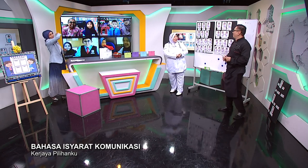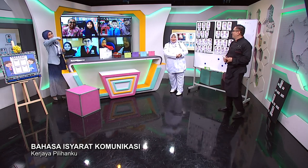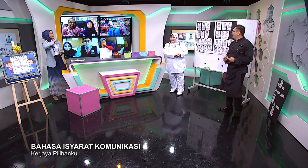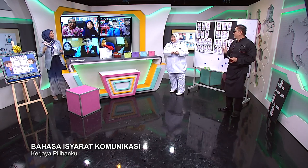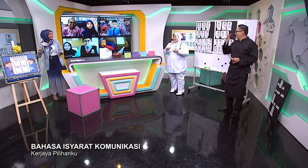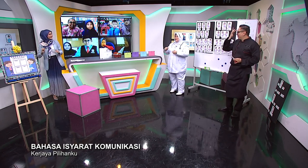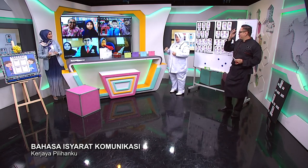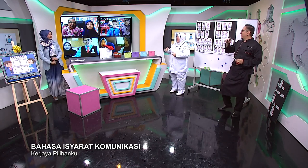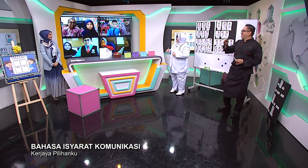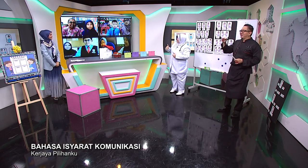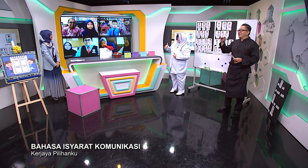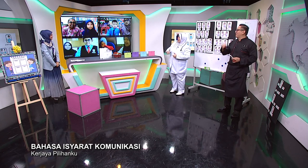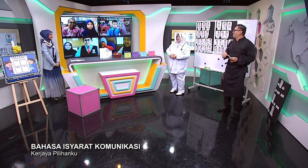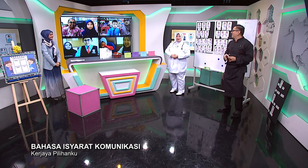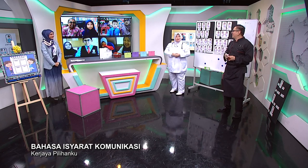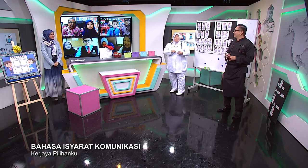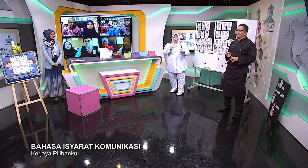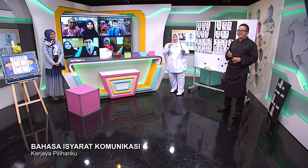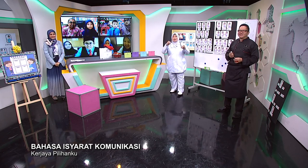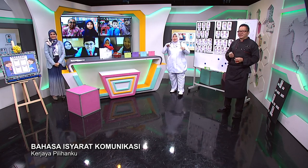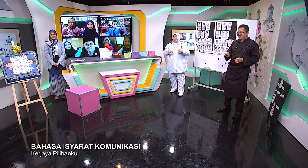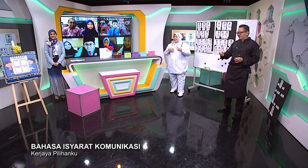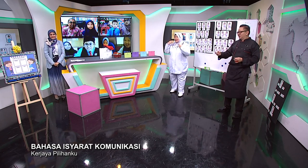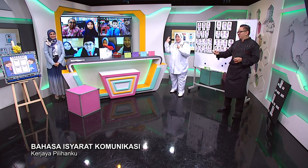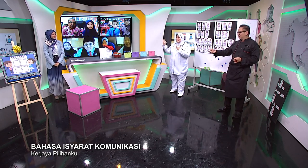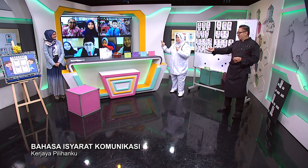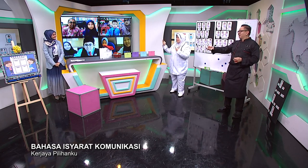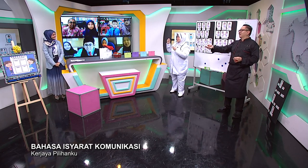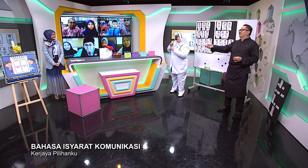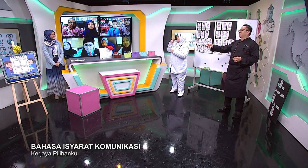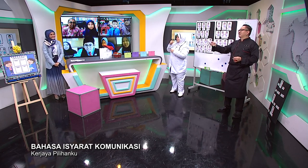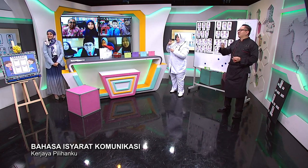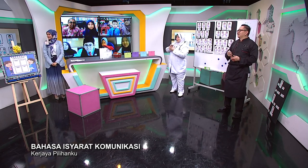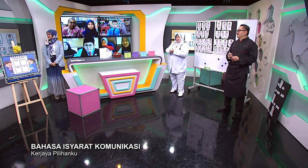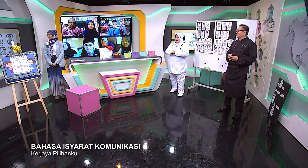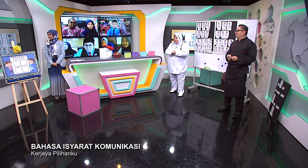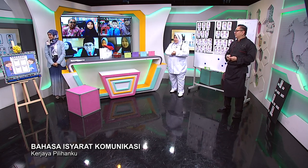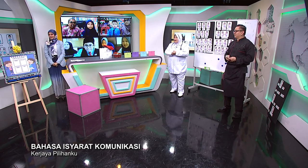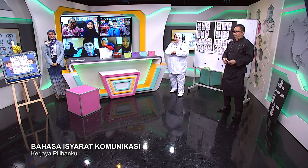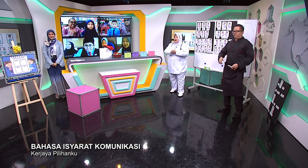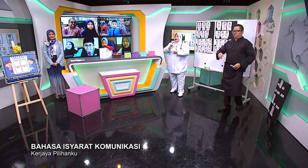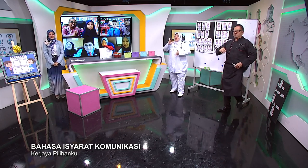Pandai. Okey. Pandai murid-murid. Yang ketiga. Tengok.